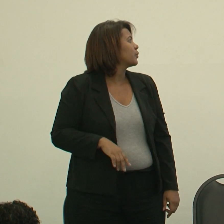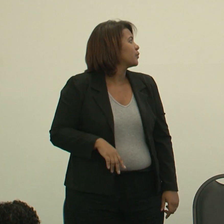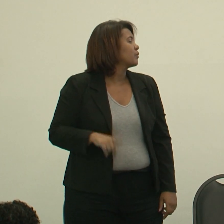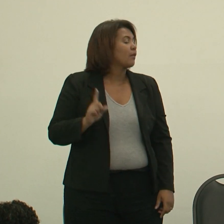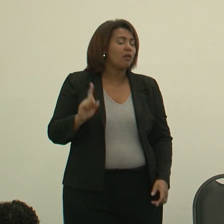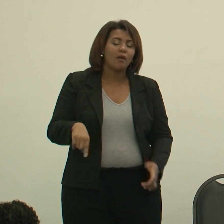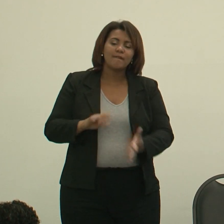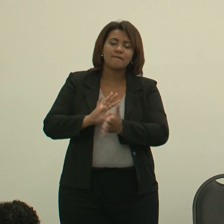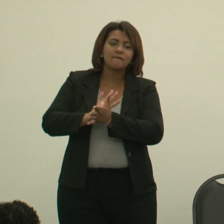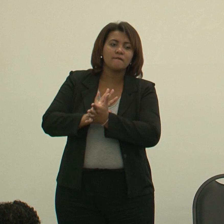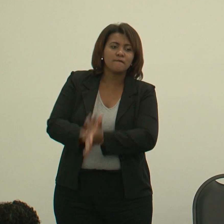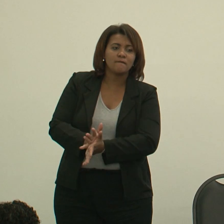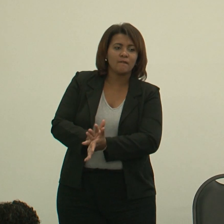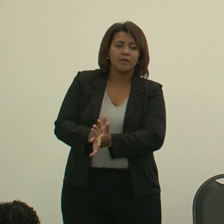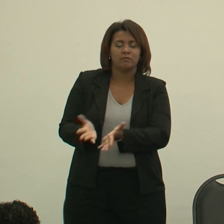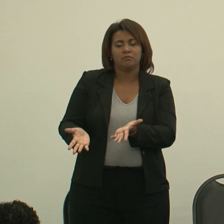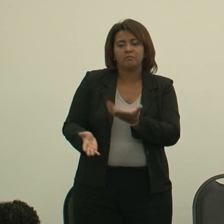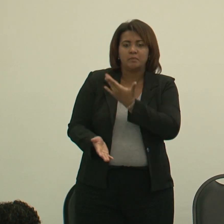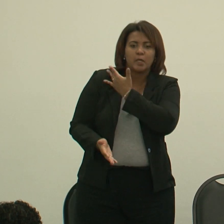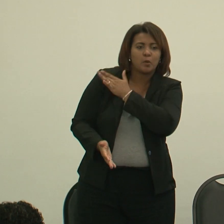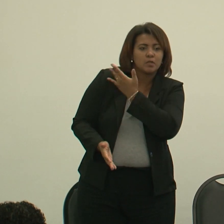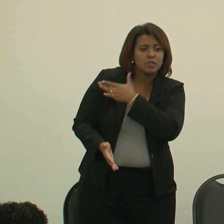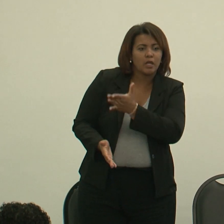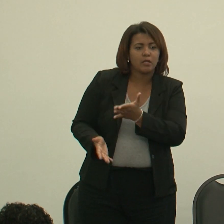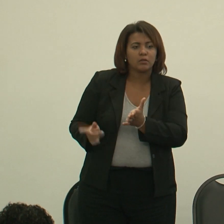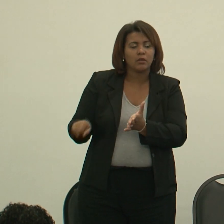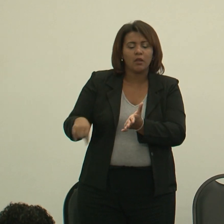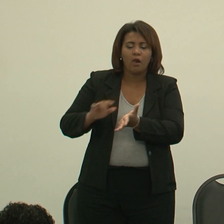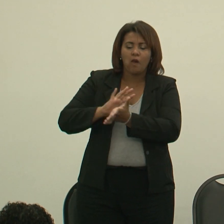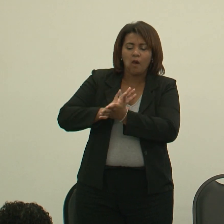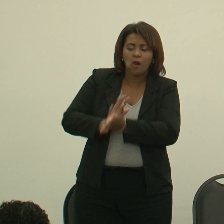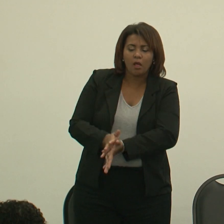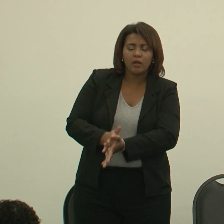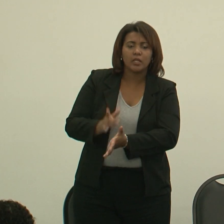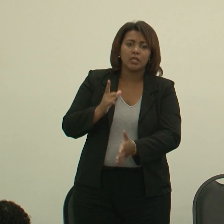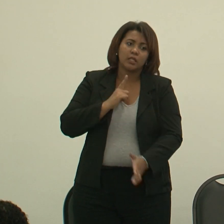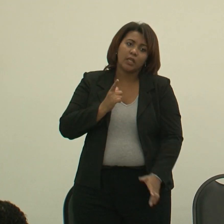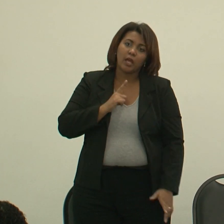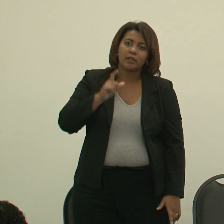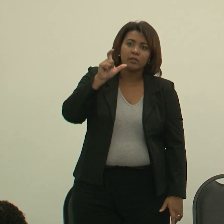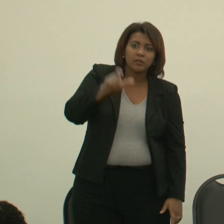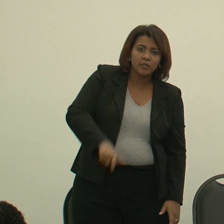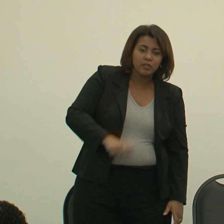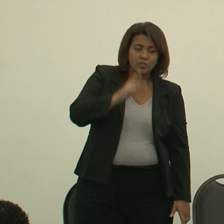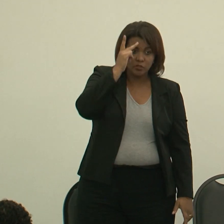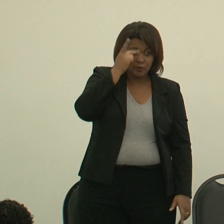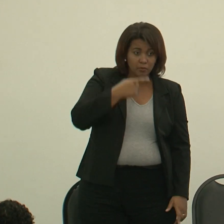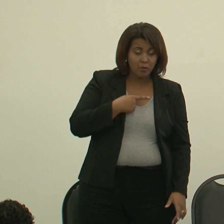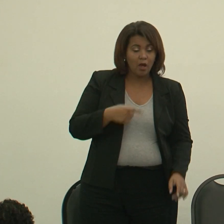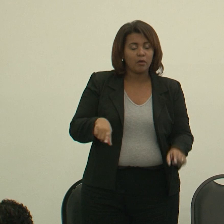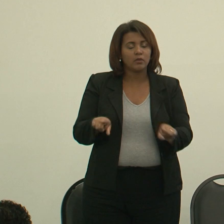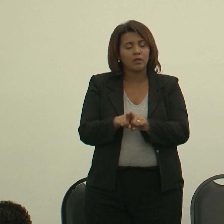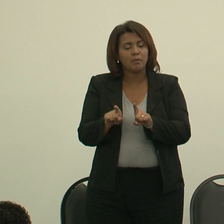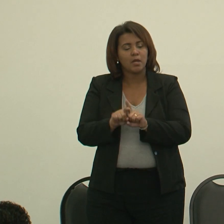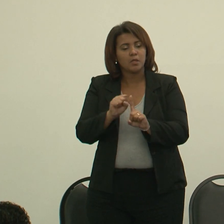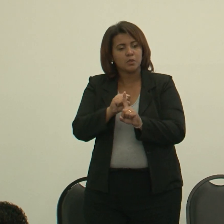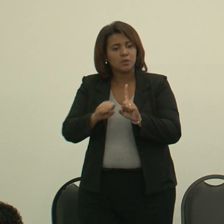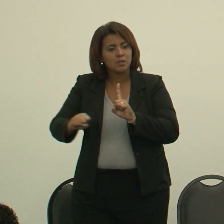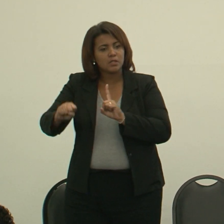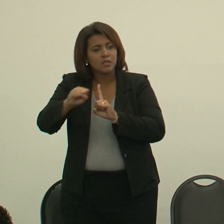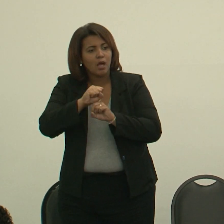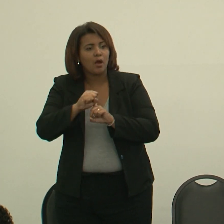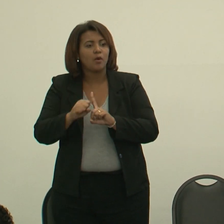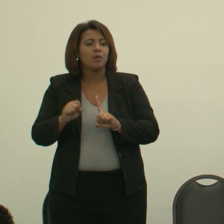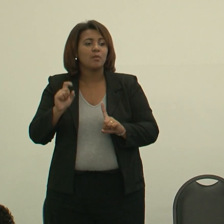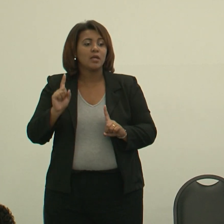Preconceito já é um passo um pouquinho além. O preconceito ele tem o viés individual, tem o viés social, mas o preconceito, via de regra, ele